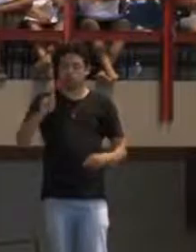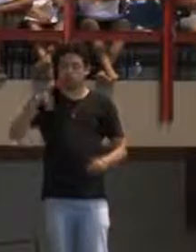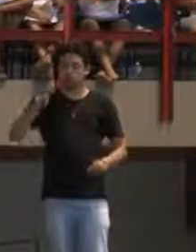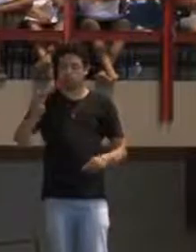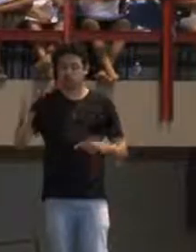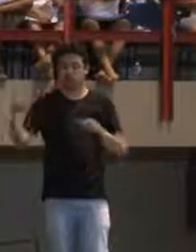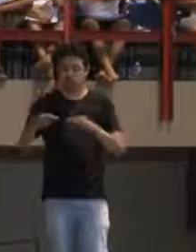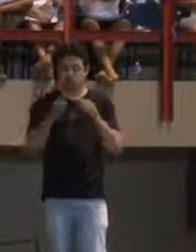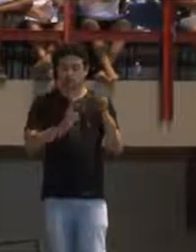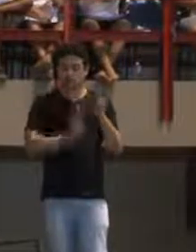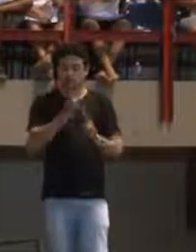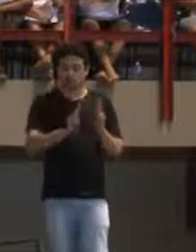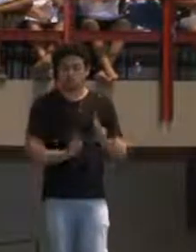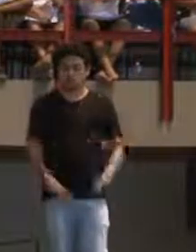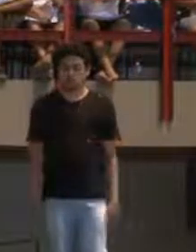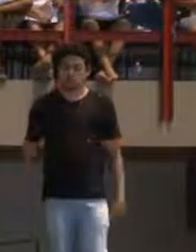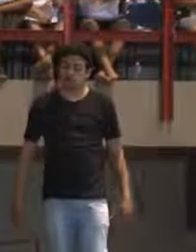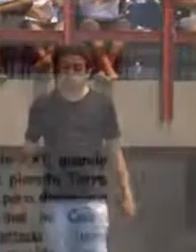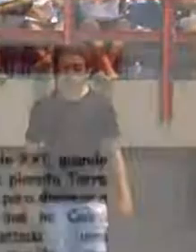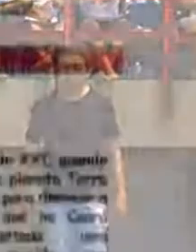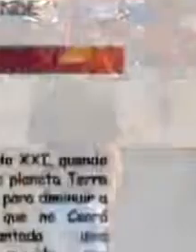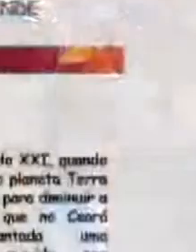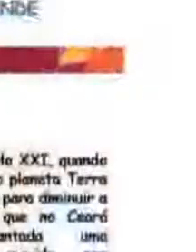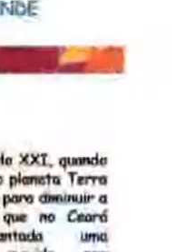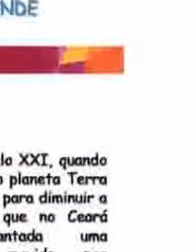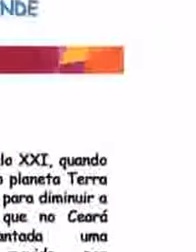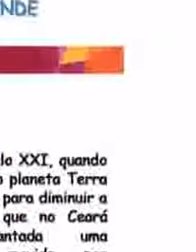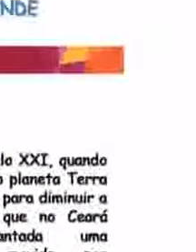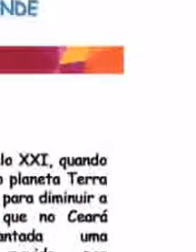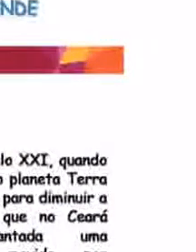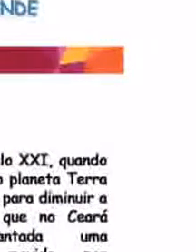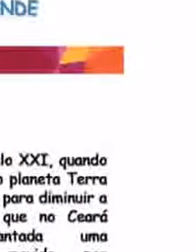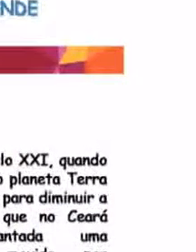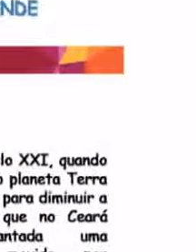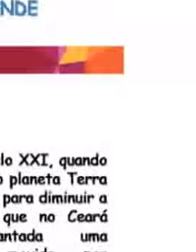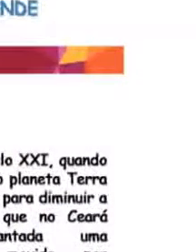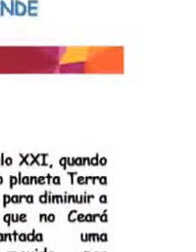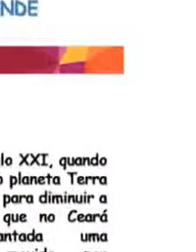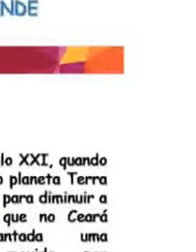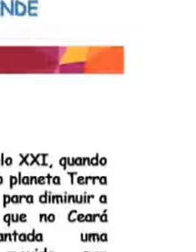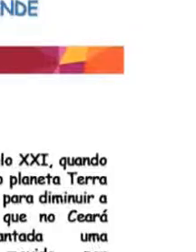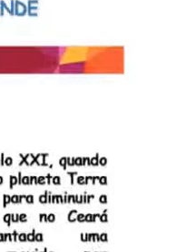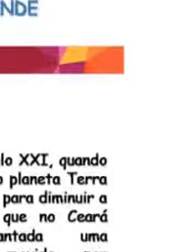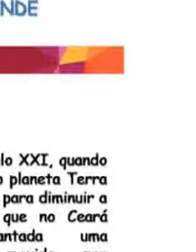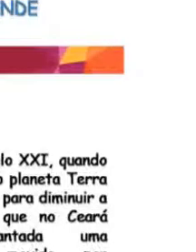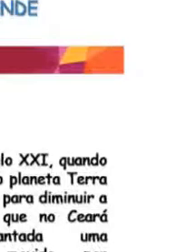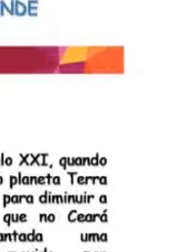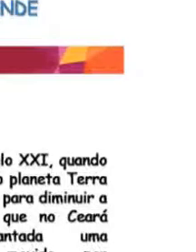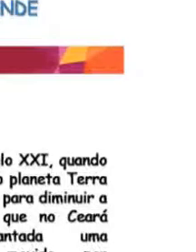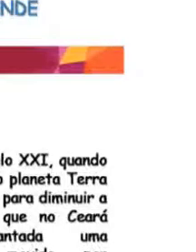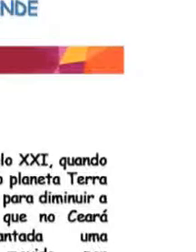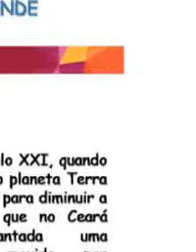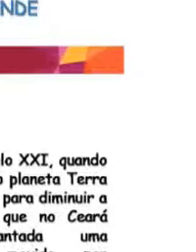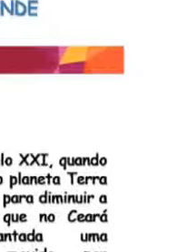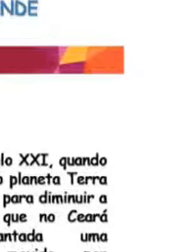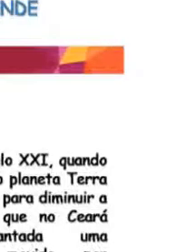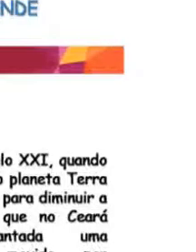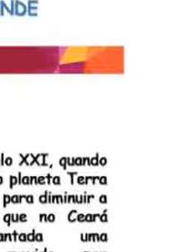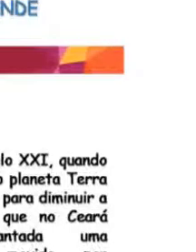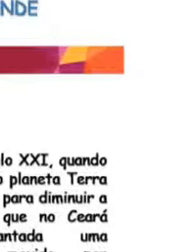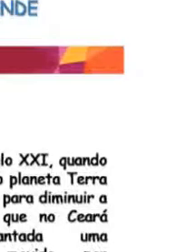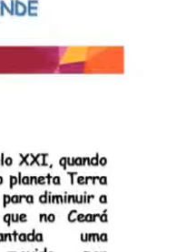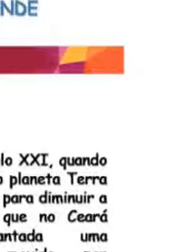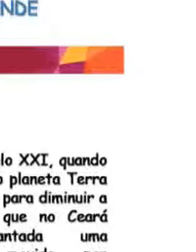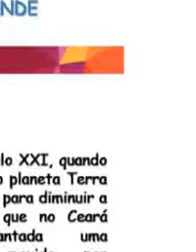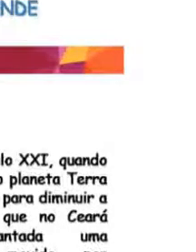petróleo. Vamos para frente. Agora vamos para o carvão. Todo mundo sabe, eu acho que sabe, se não sabe, vamos